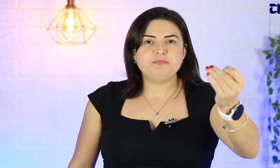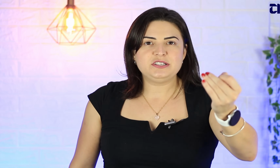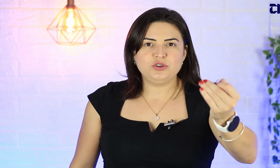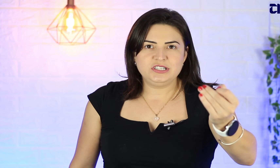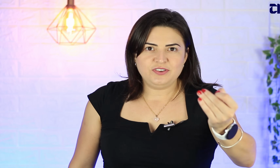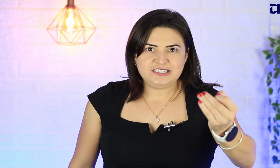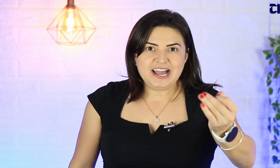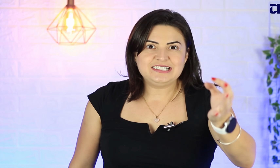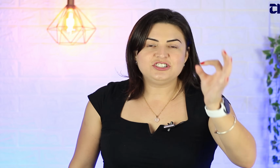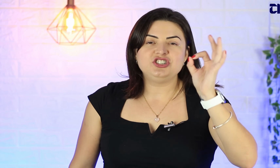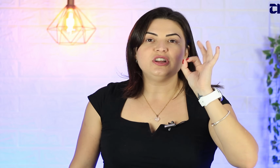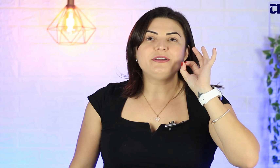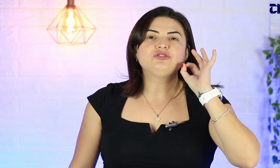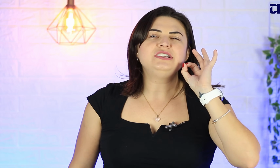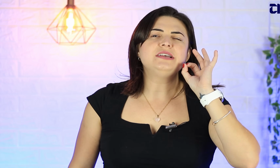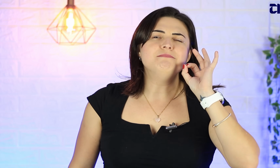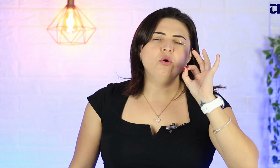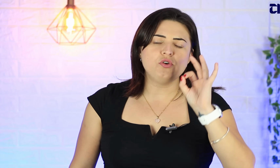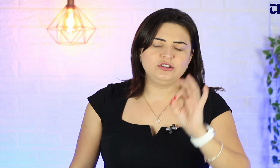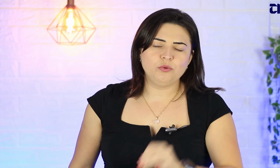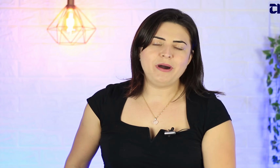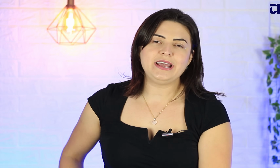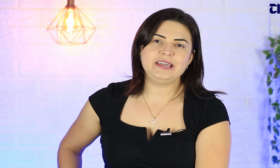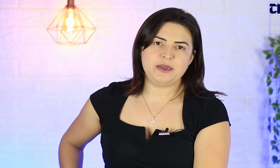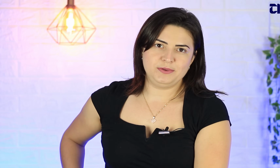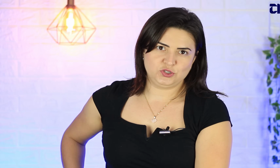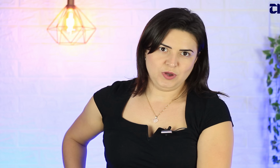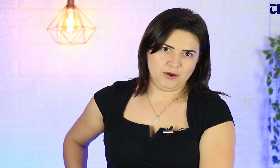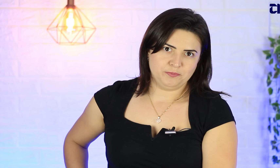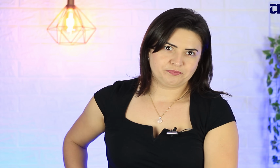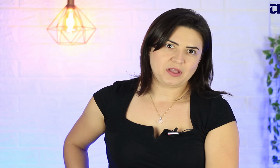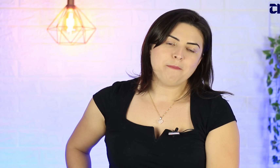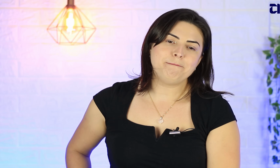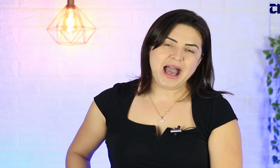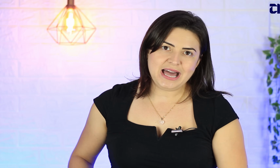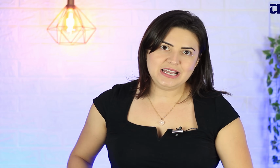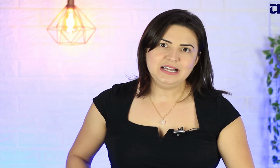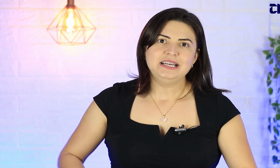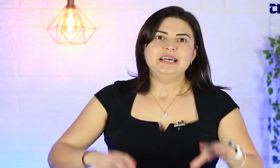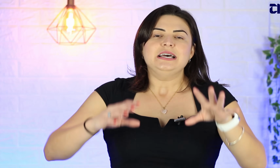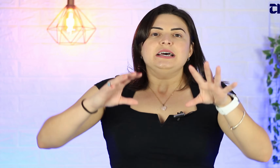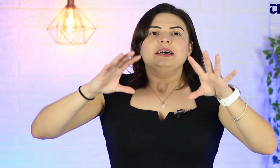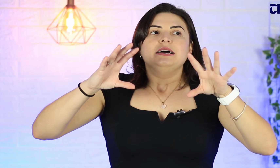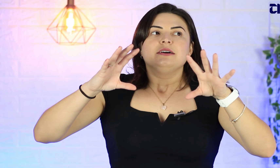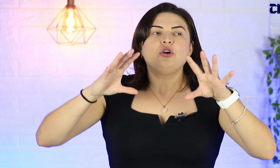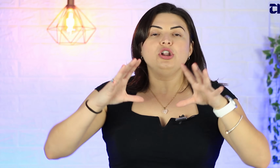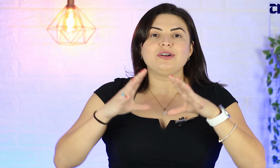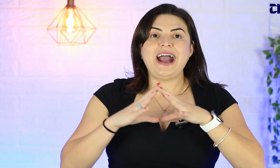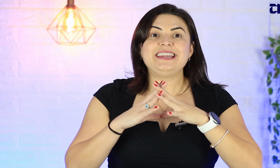expressões faciais, a gente também utiliza muito para quê, pessoal? Para colocar